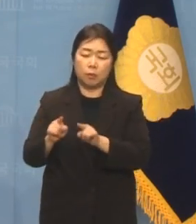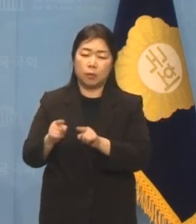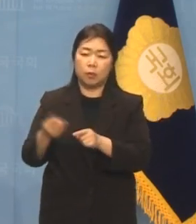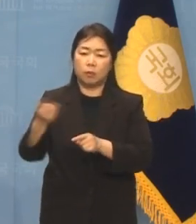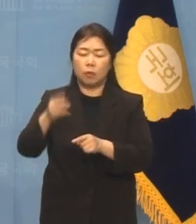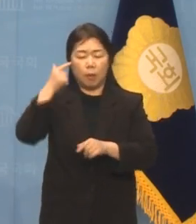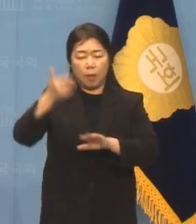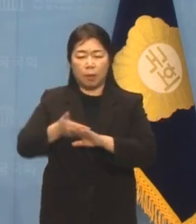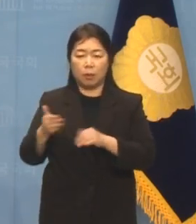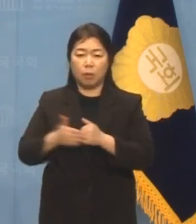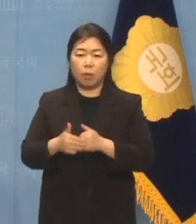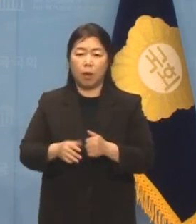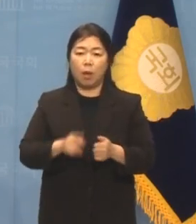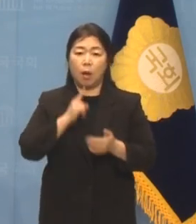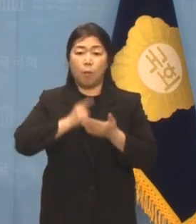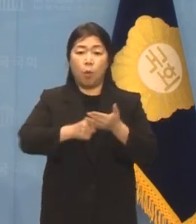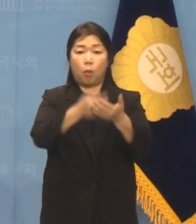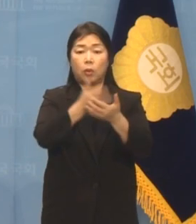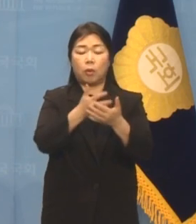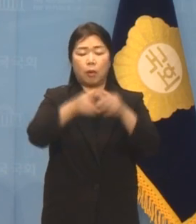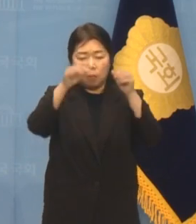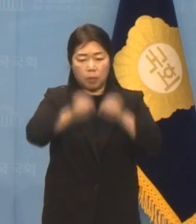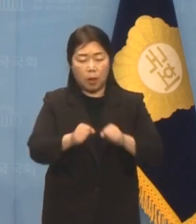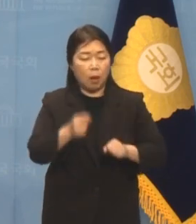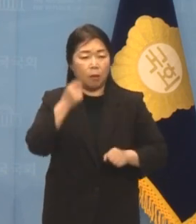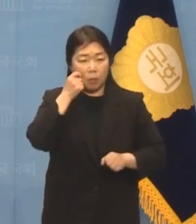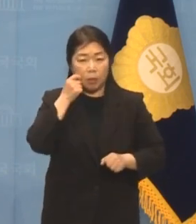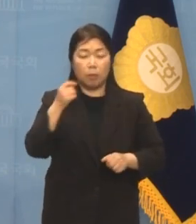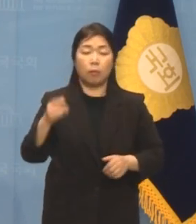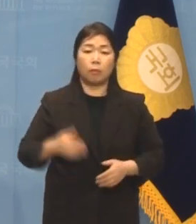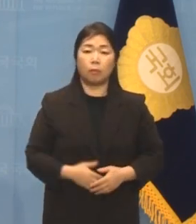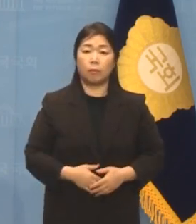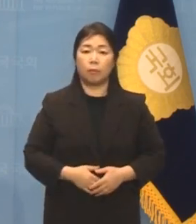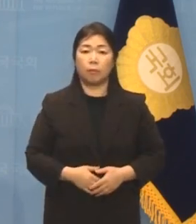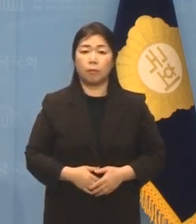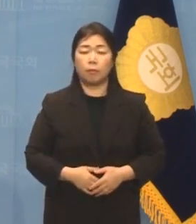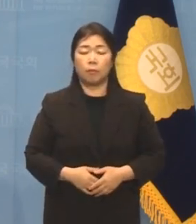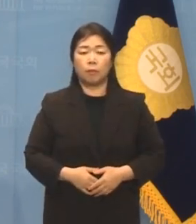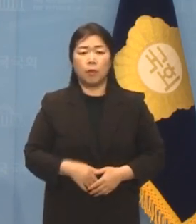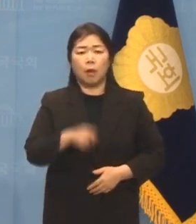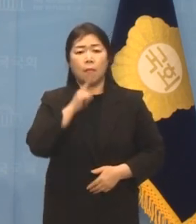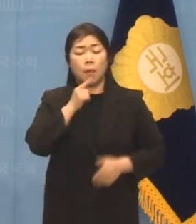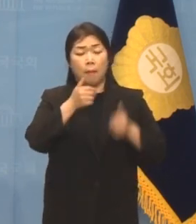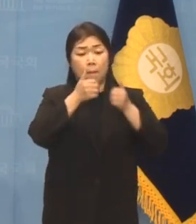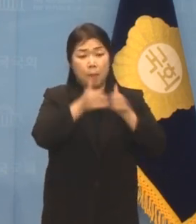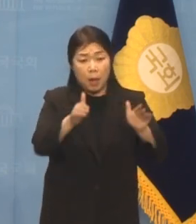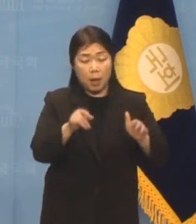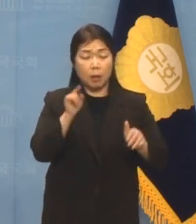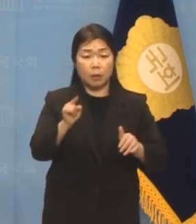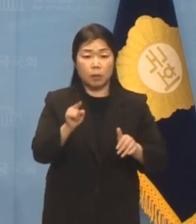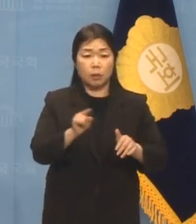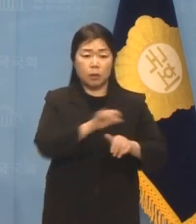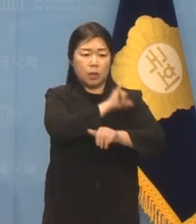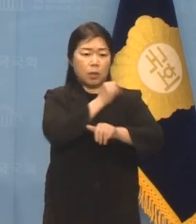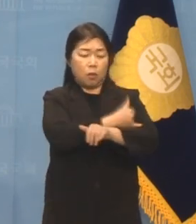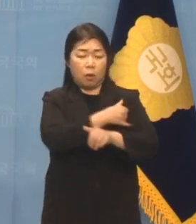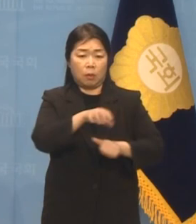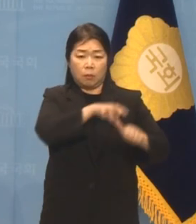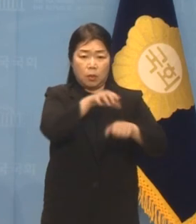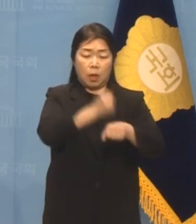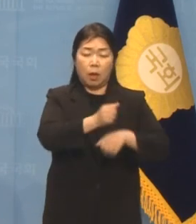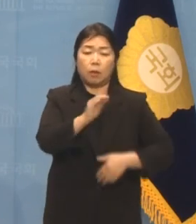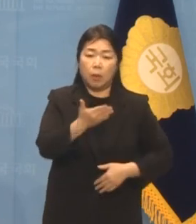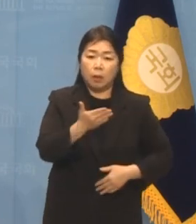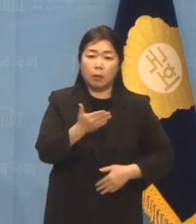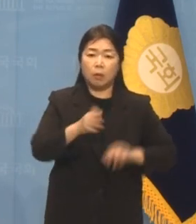못했다고 합니다 눈을 비비고 다시 봤습니다 이런 망언이 인권의 보류인 국가 인권에서